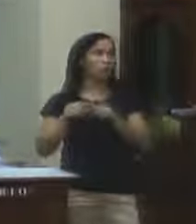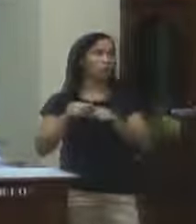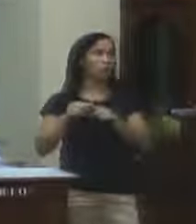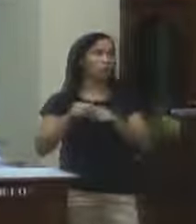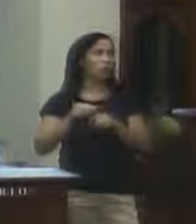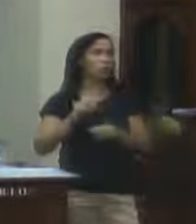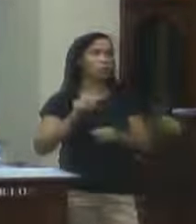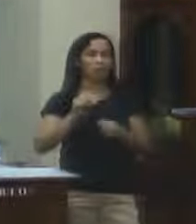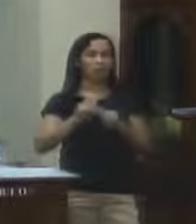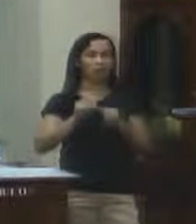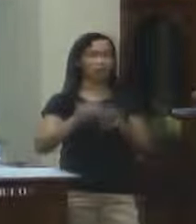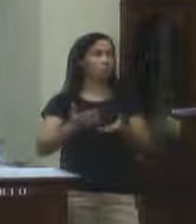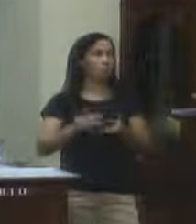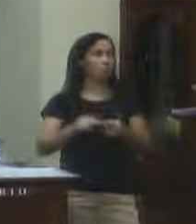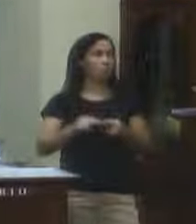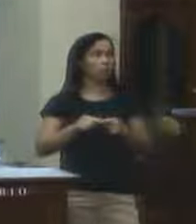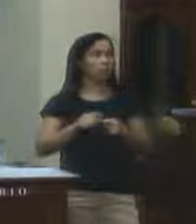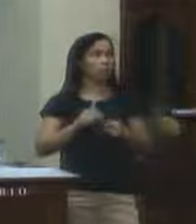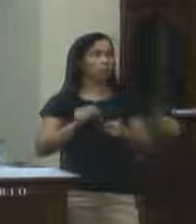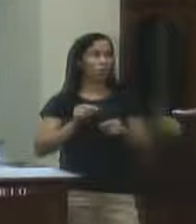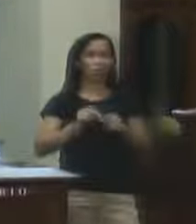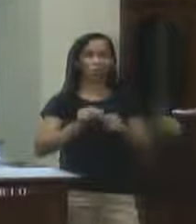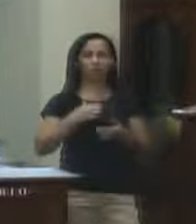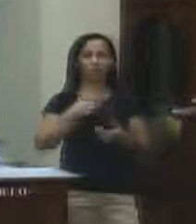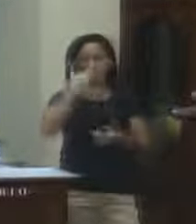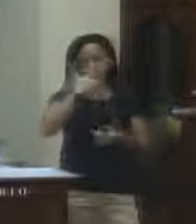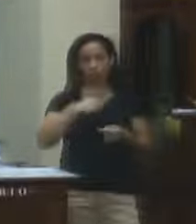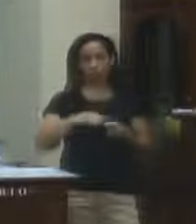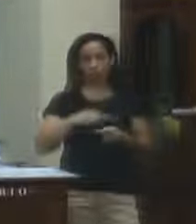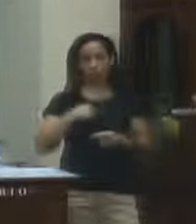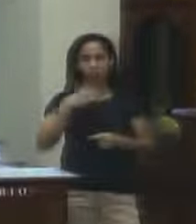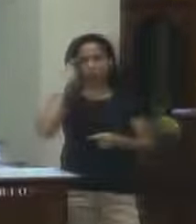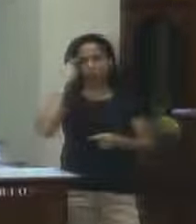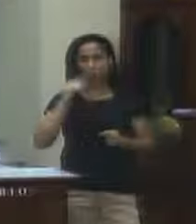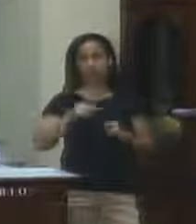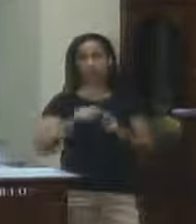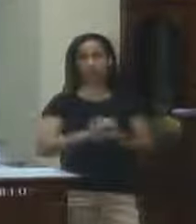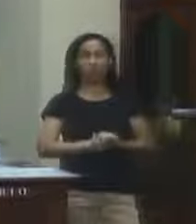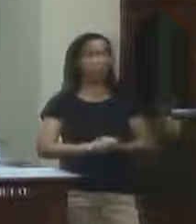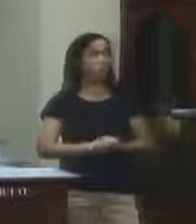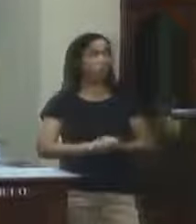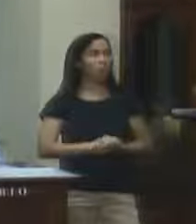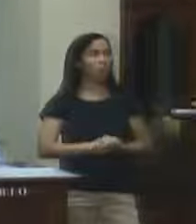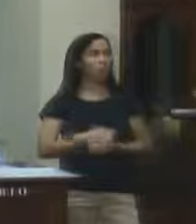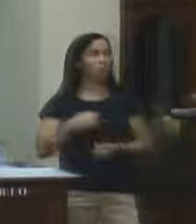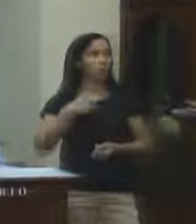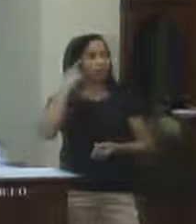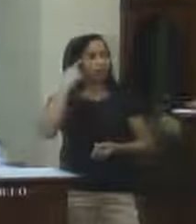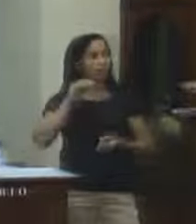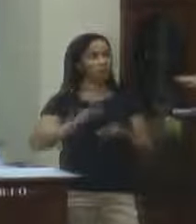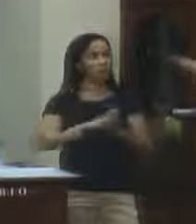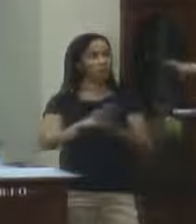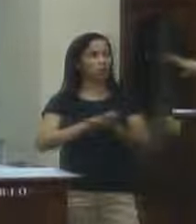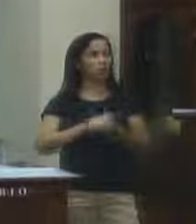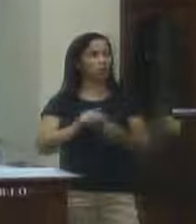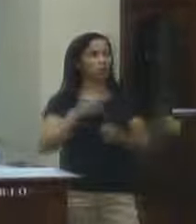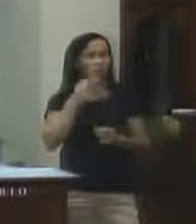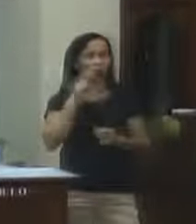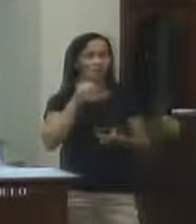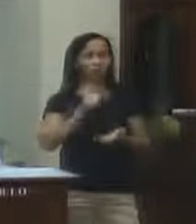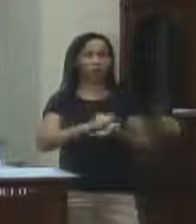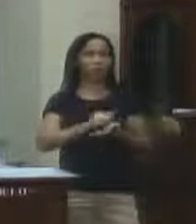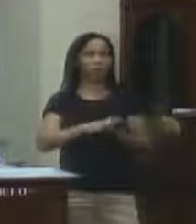quem mandou foi fulano. Só que não fui eu que fiz. Então, eu não sei, se você me perguntar quem mandou, eu não sei te falar nada. Nem quem mandou colocar